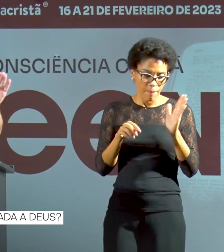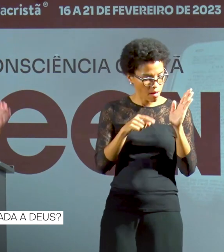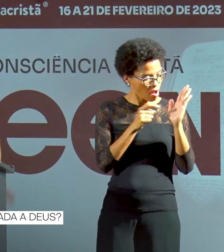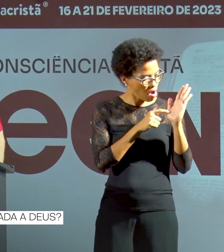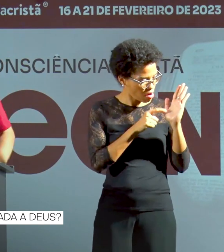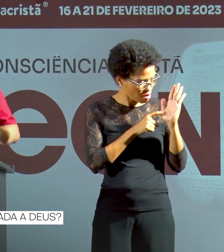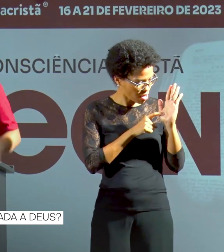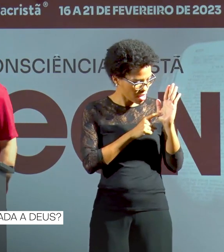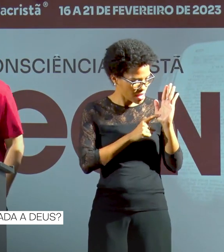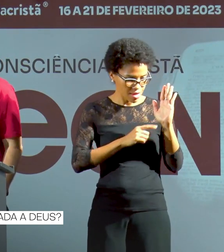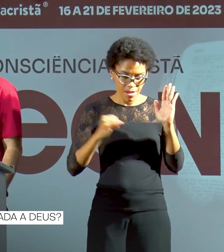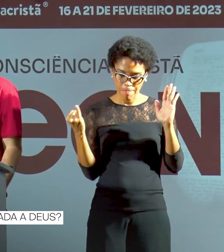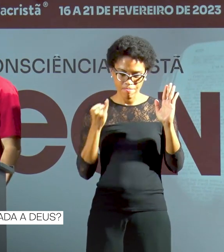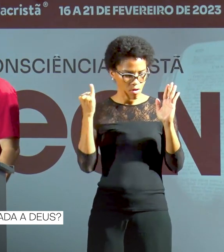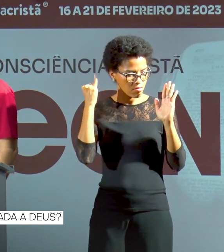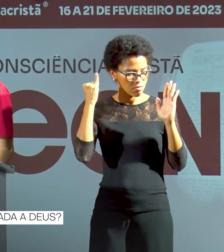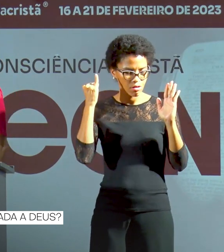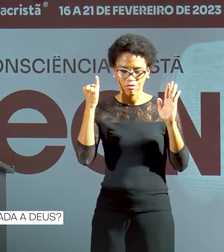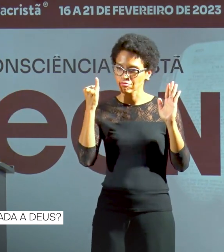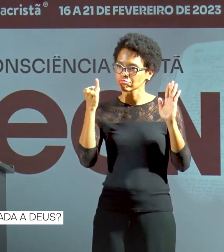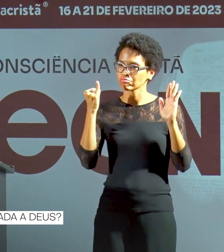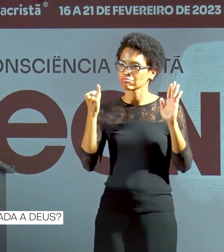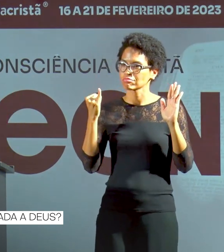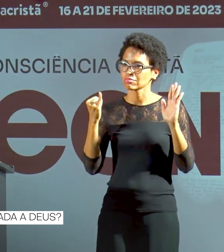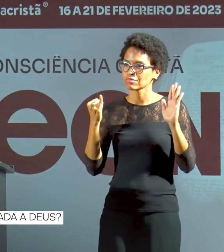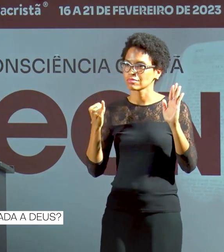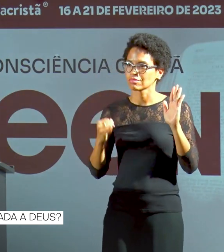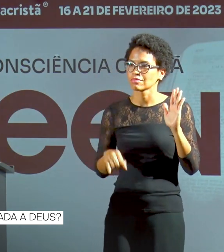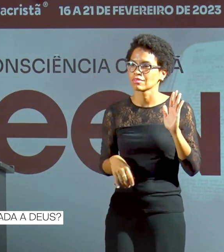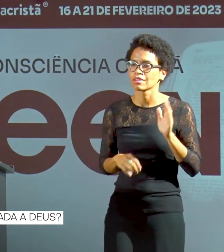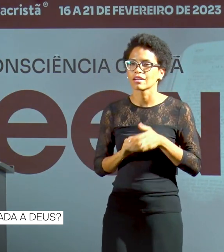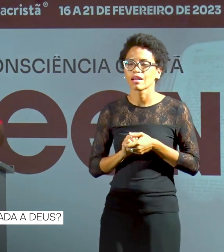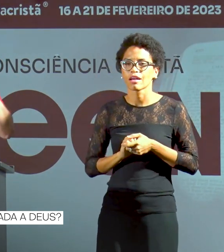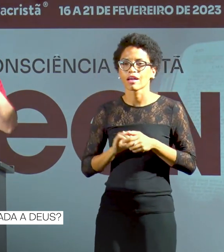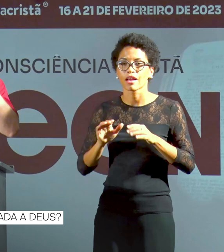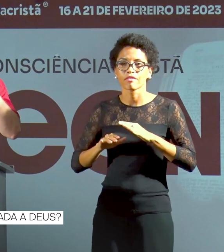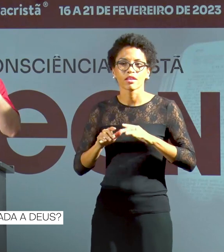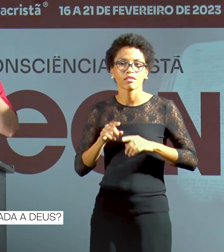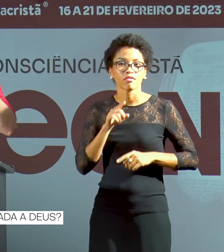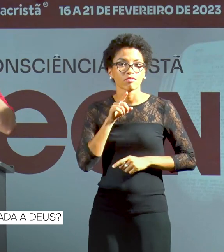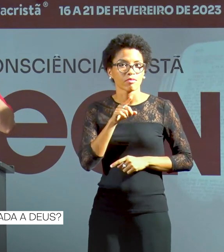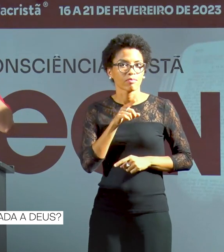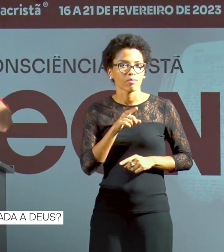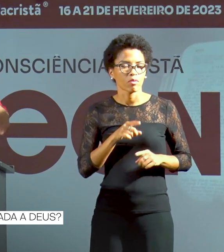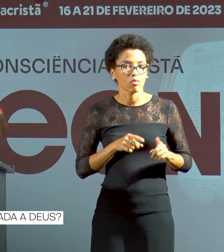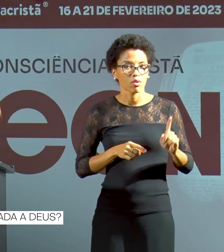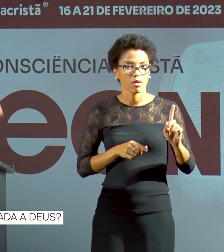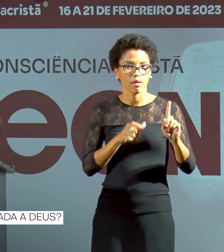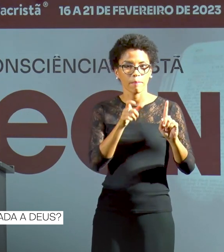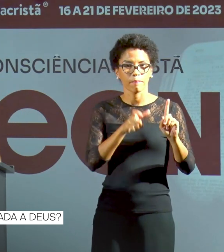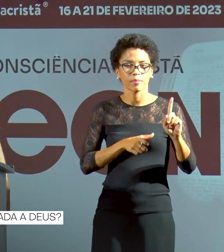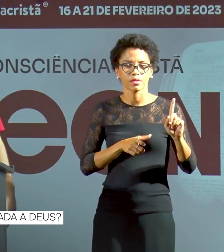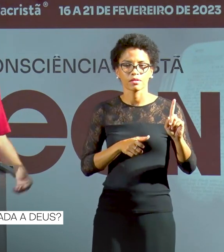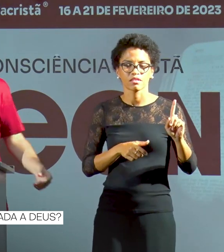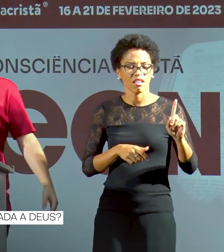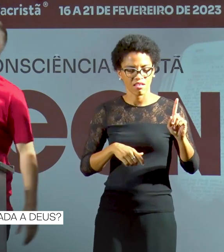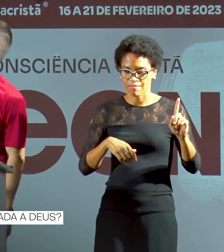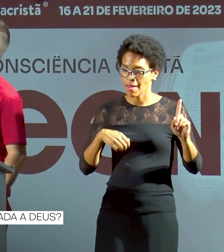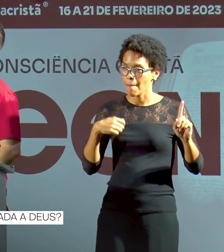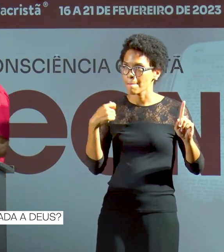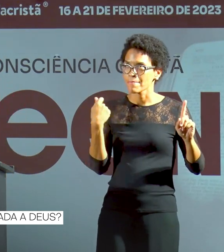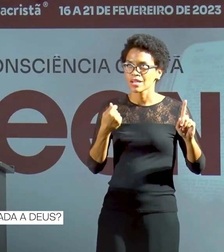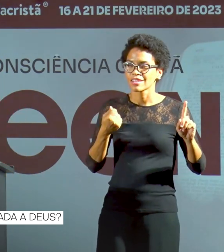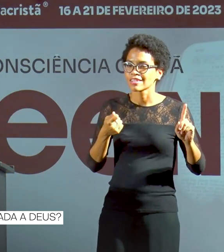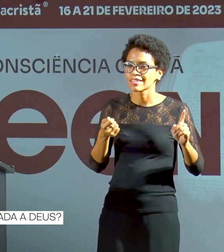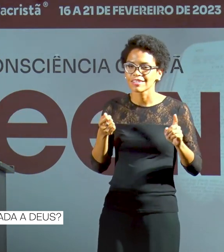abro mão disso Às vezes você menino fala assim olha tem que ser cheirosa ah